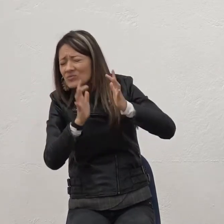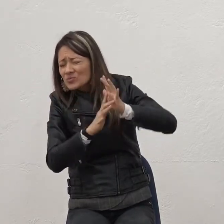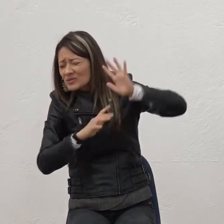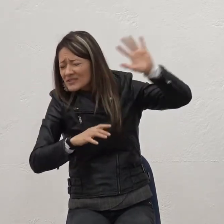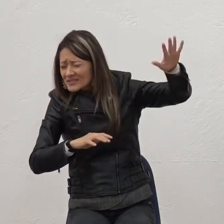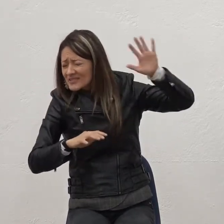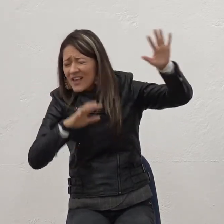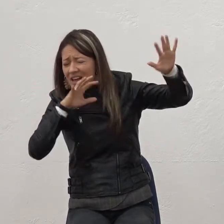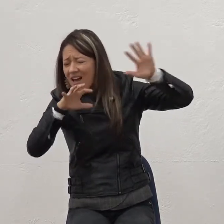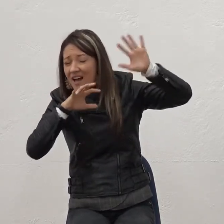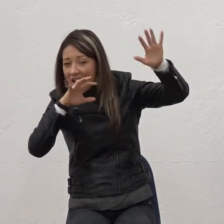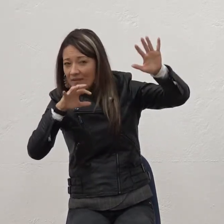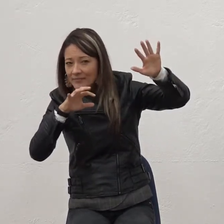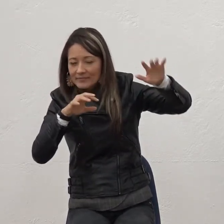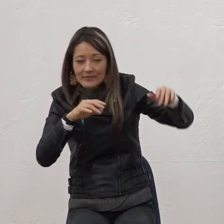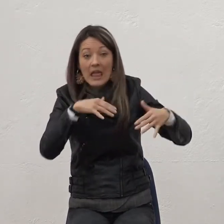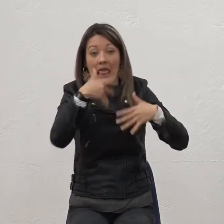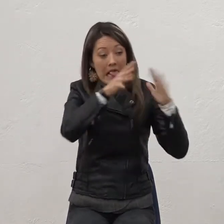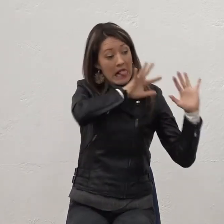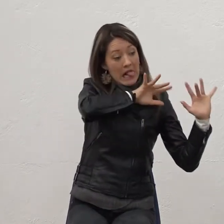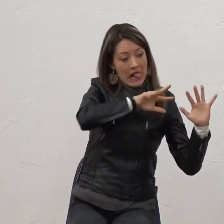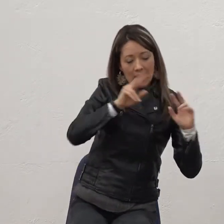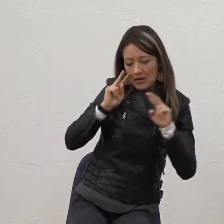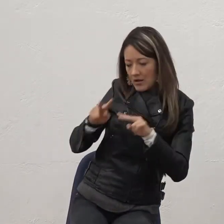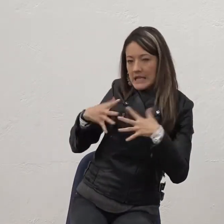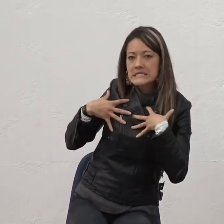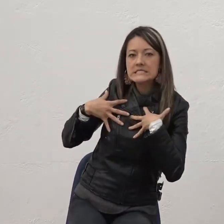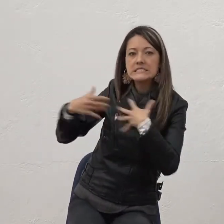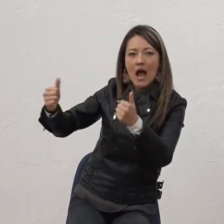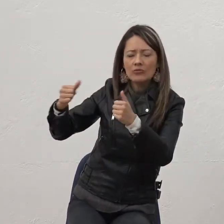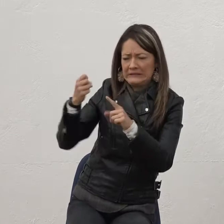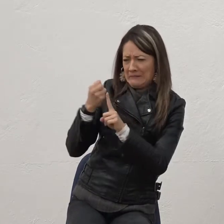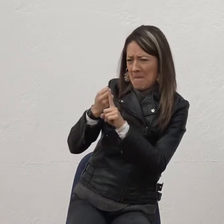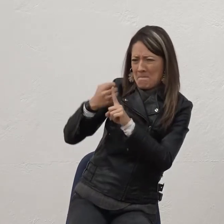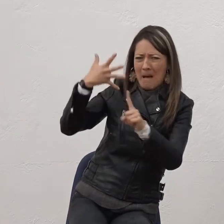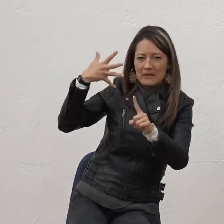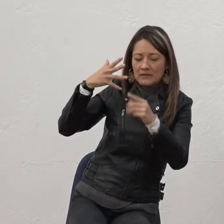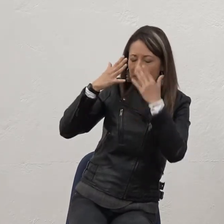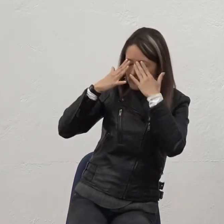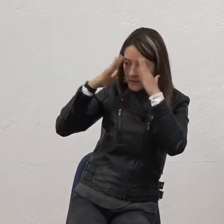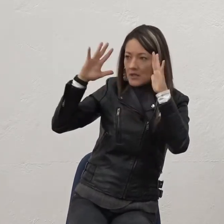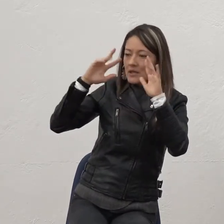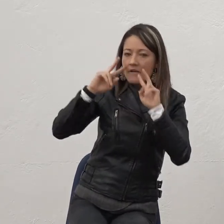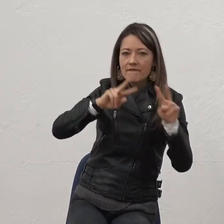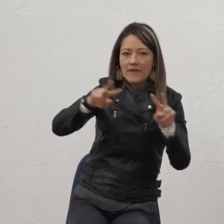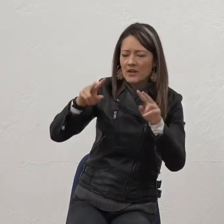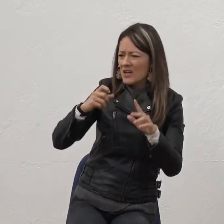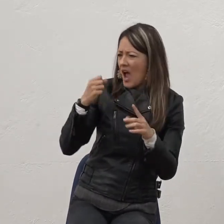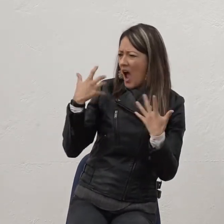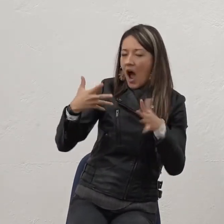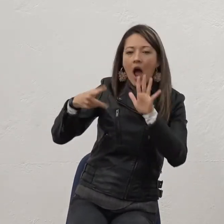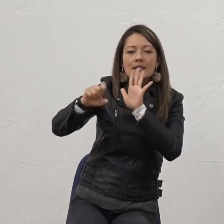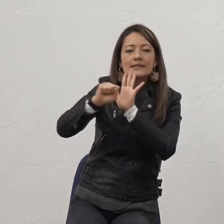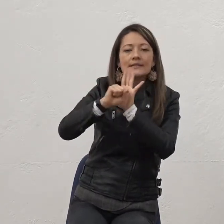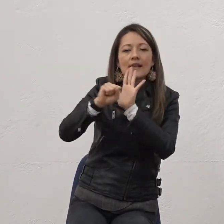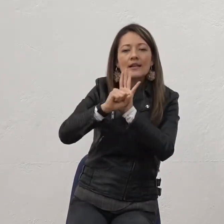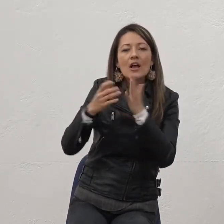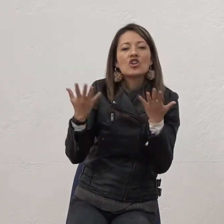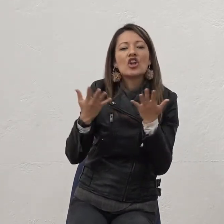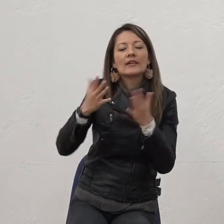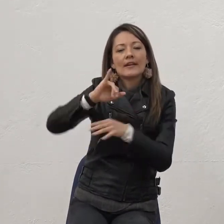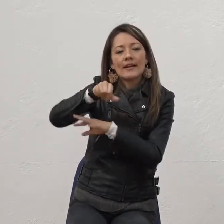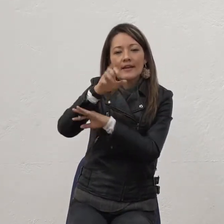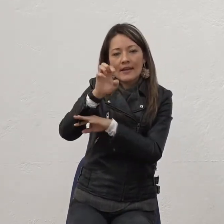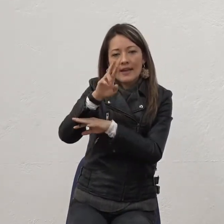la multitud siguiera a Jesús. Lo siguiera porque fue un impacto esa señal, ese milagro. ¿En dónde? En Jericó.